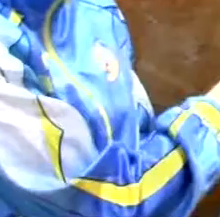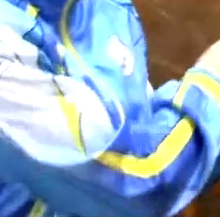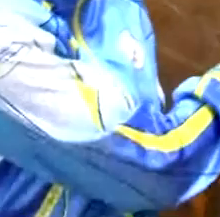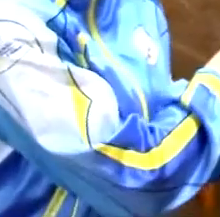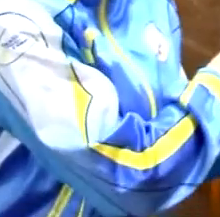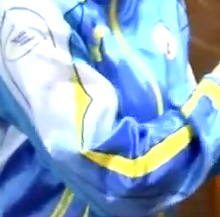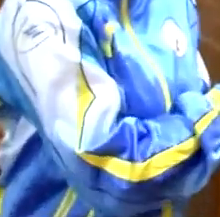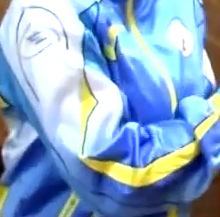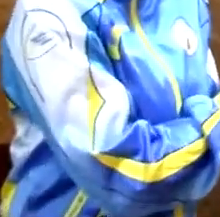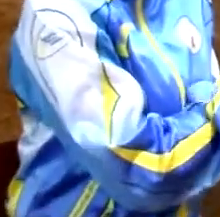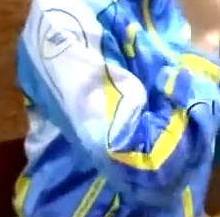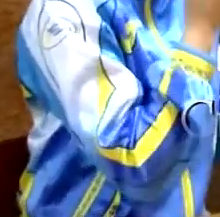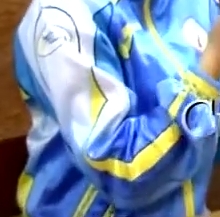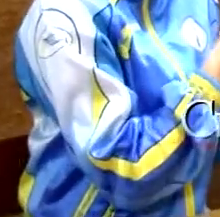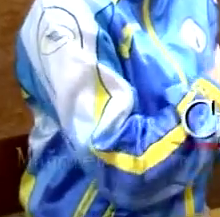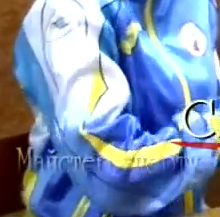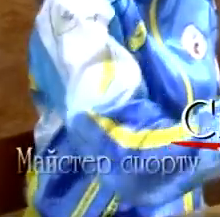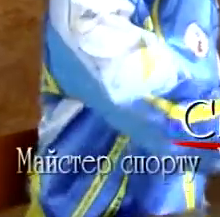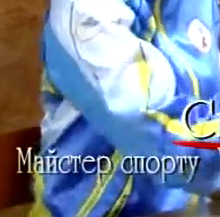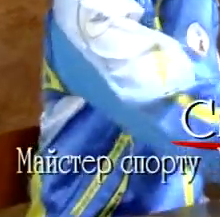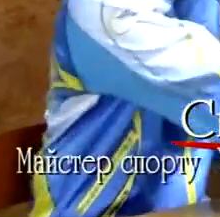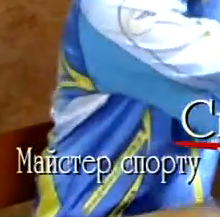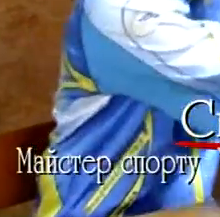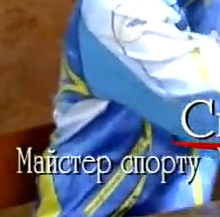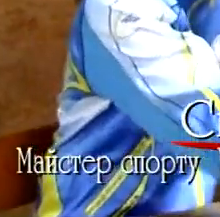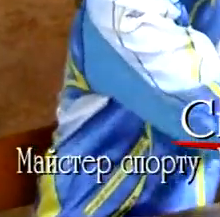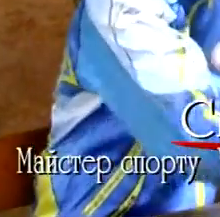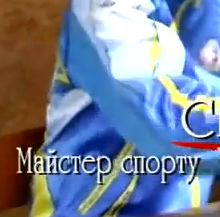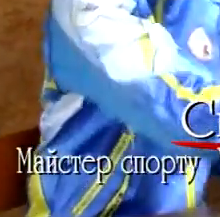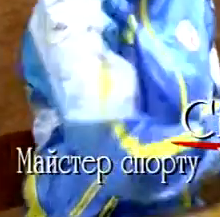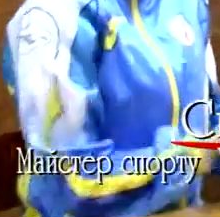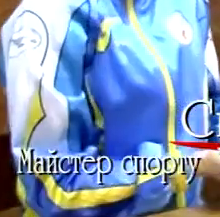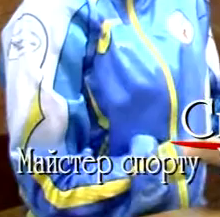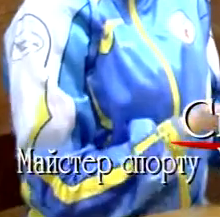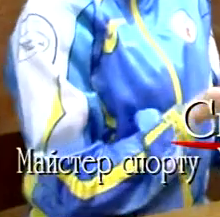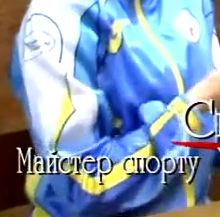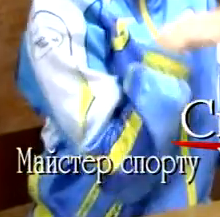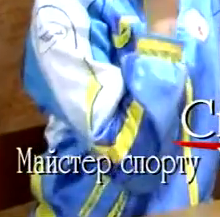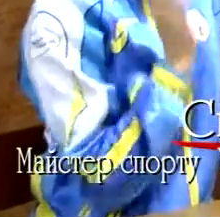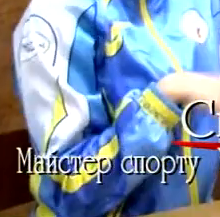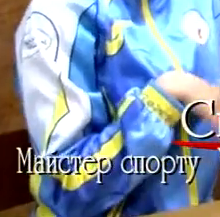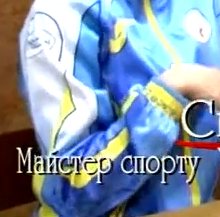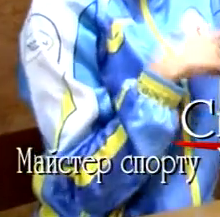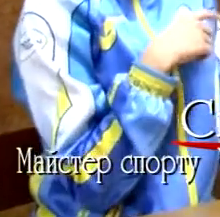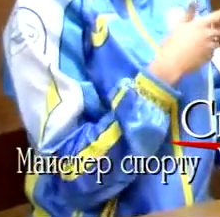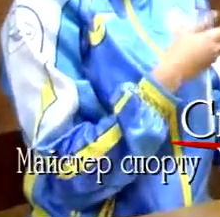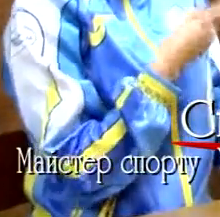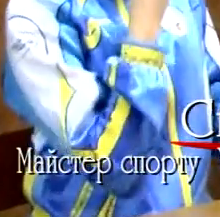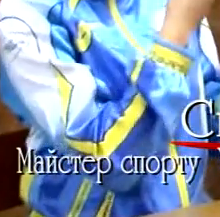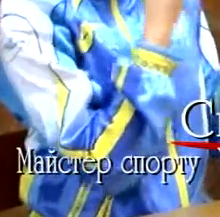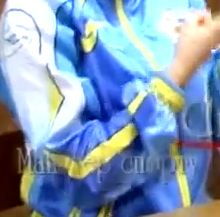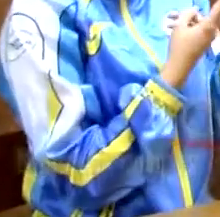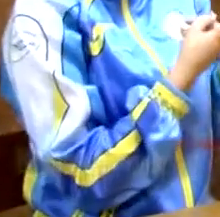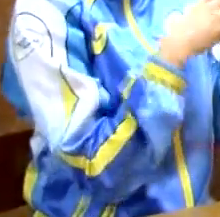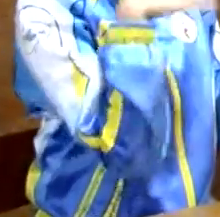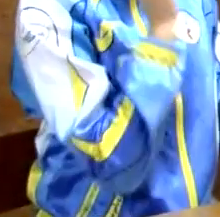Сашко був разом з товаришем, а той спитав, скільки мені років. Коли Олександр сказав, що 15, товариш сказав йому,